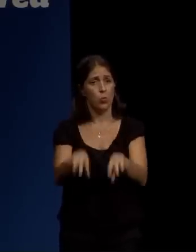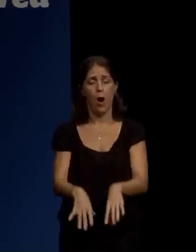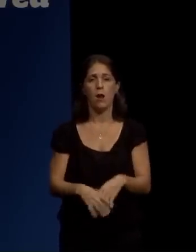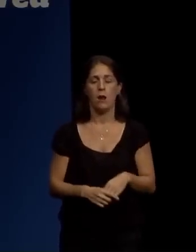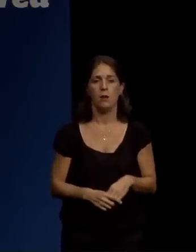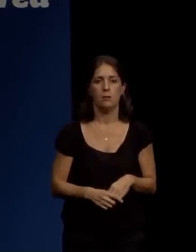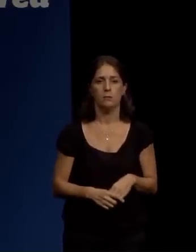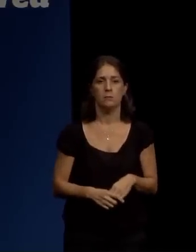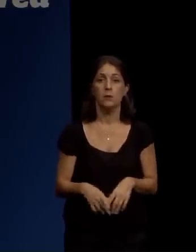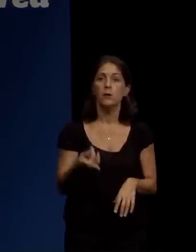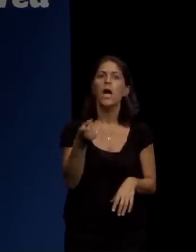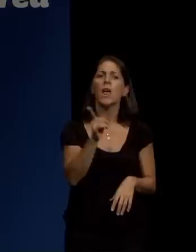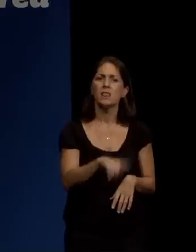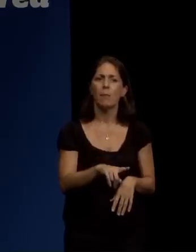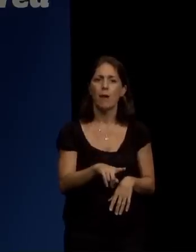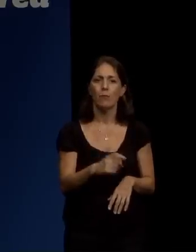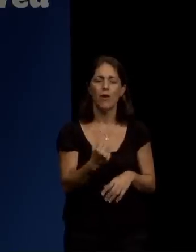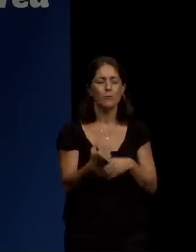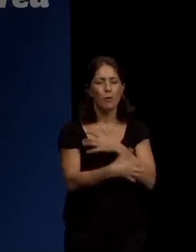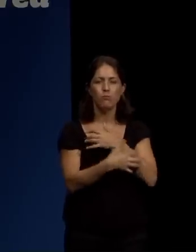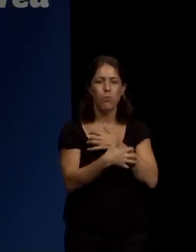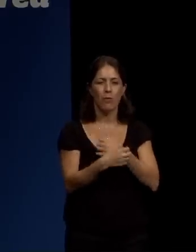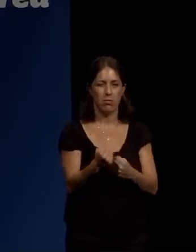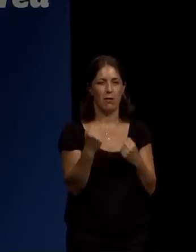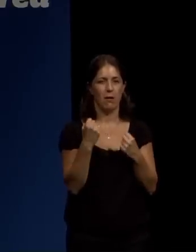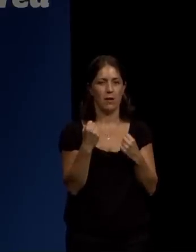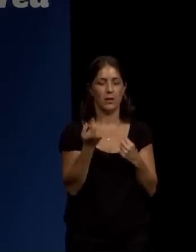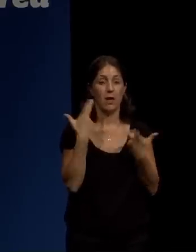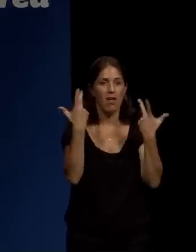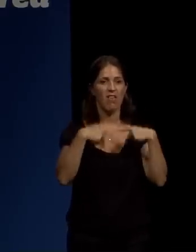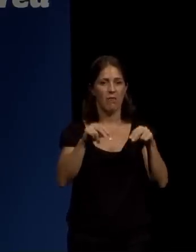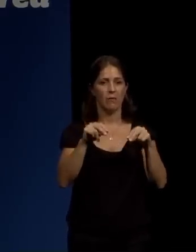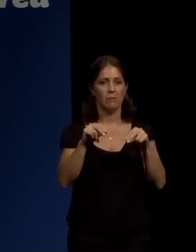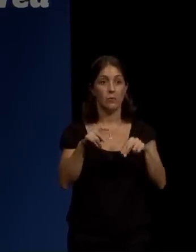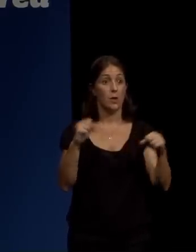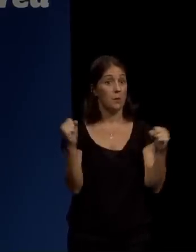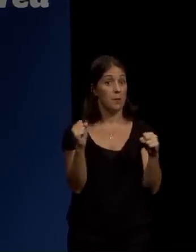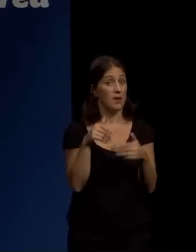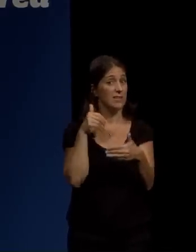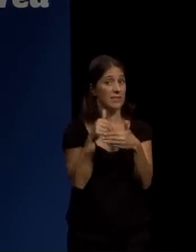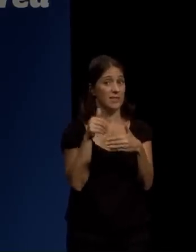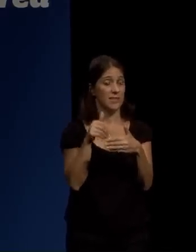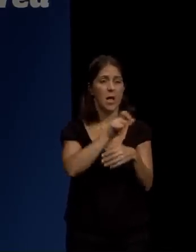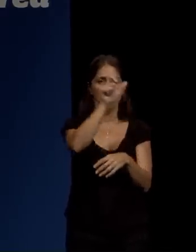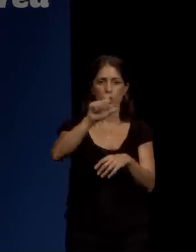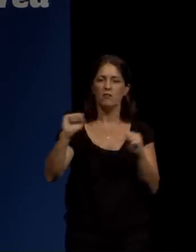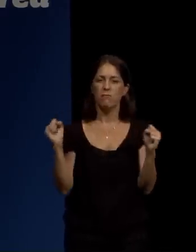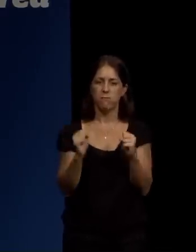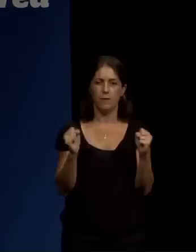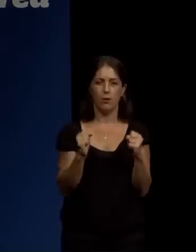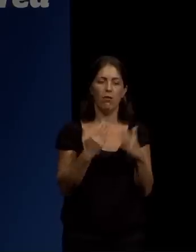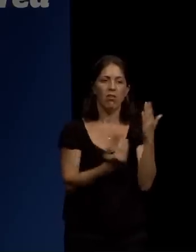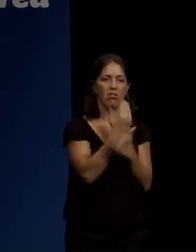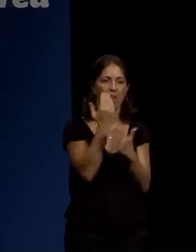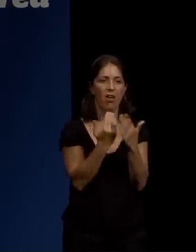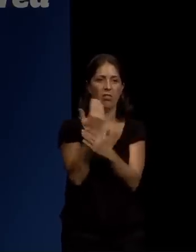E asegurar tamén o fin da pobreza enerxética. Imos cara ao inverno e a xente pasa frío. E cada día se está cortando a xente electricidade